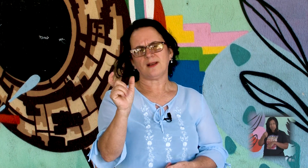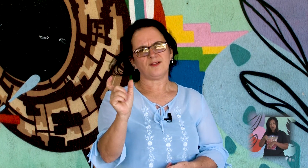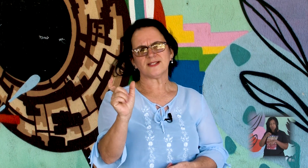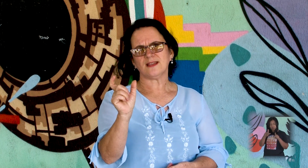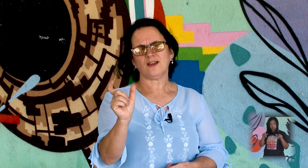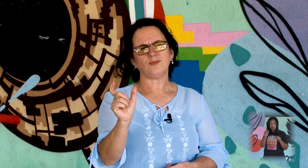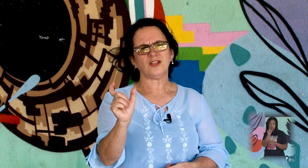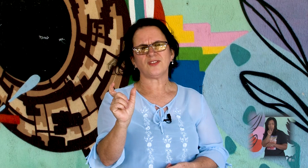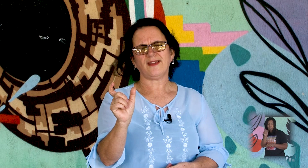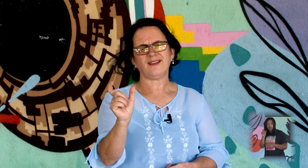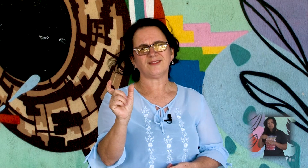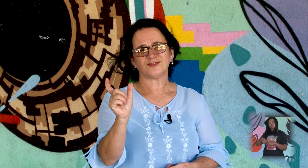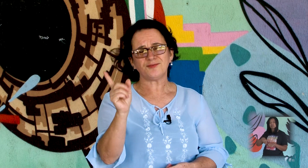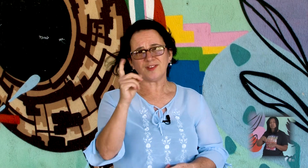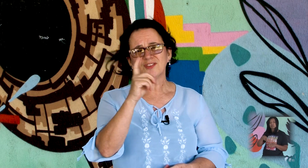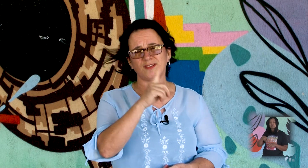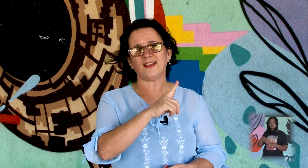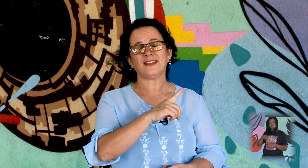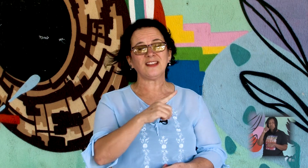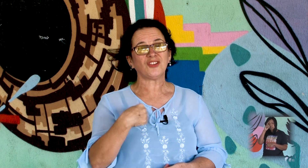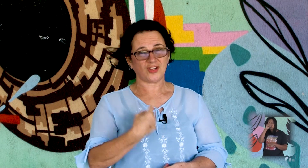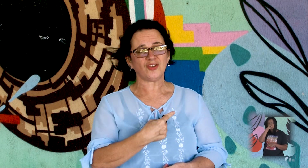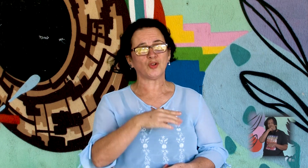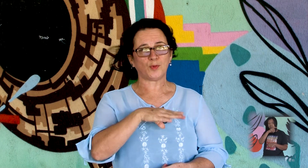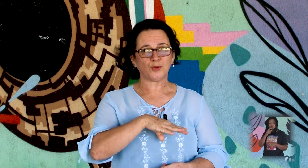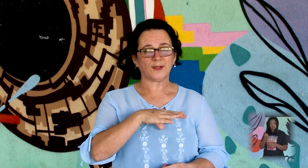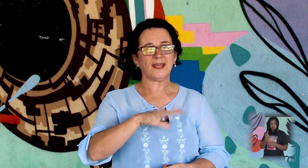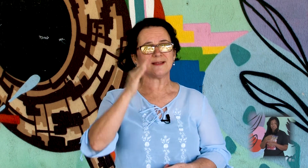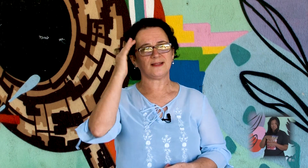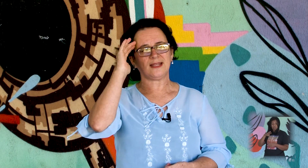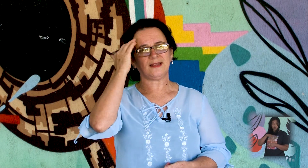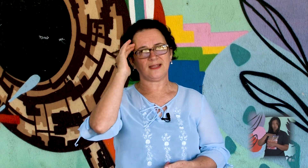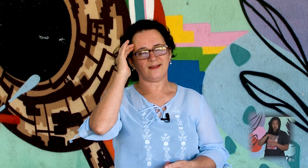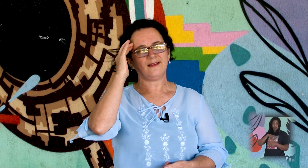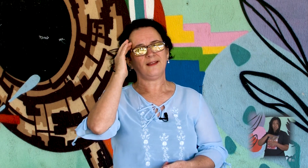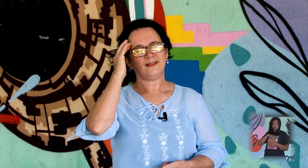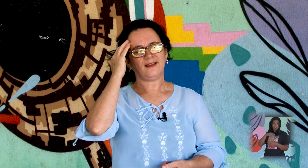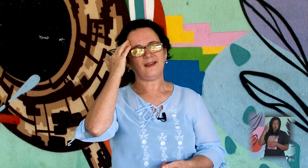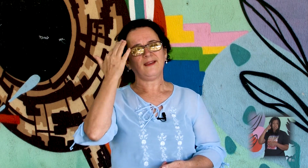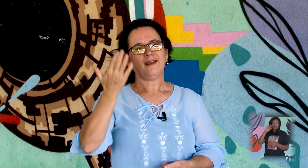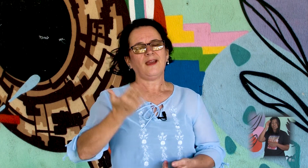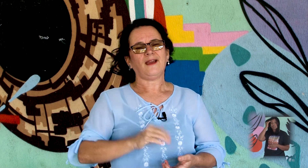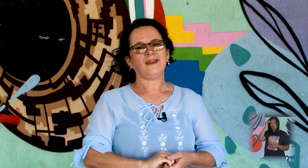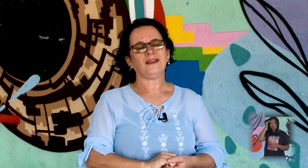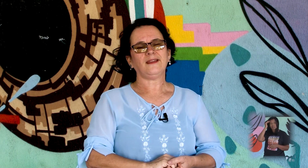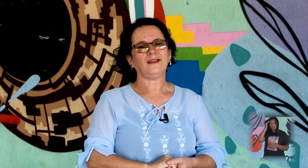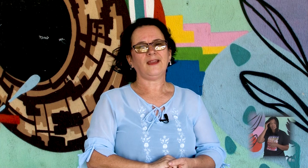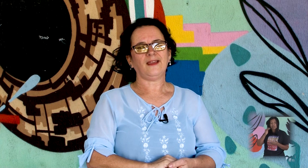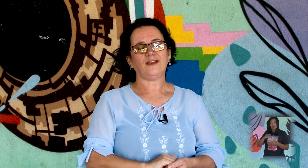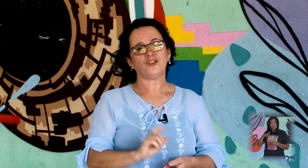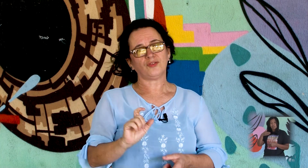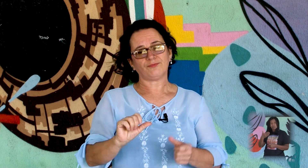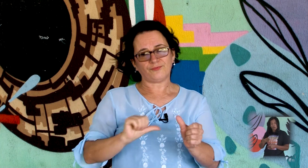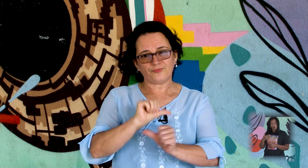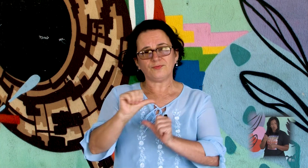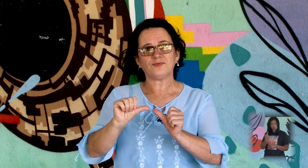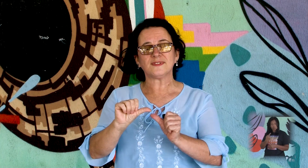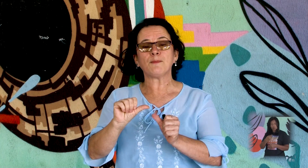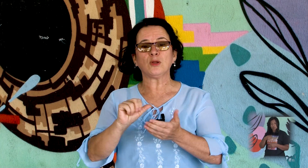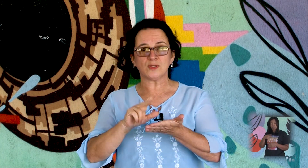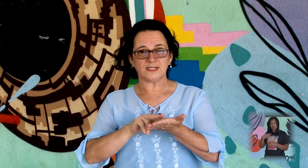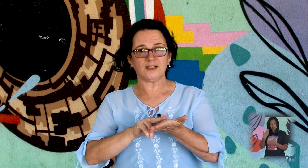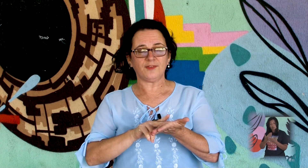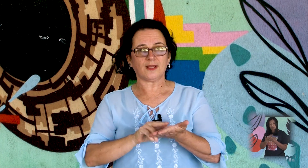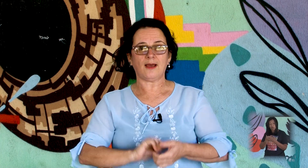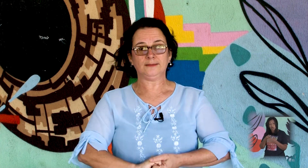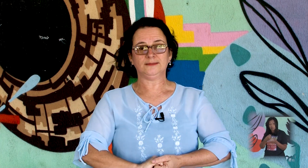tem palavras que realmente é difícil, né? Até da gente no português entender, né? Aí, a gente,